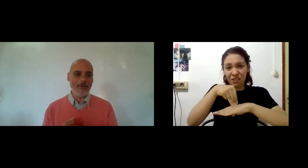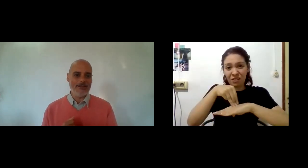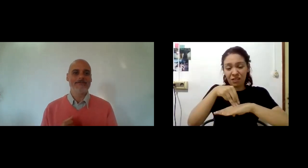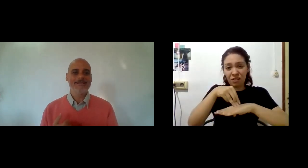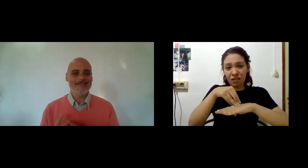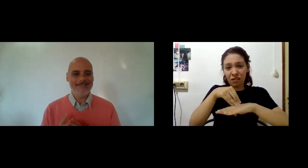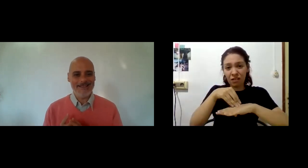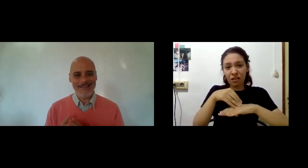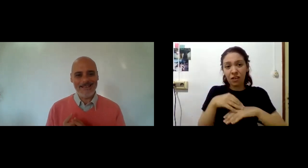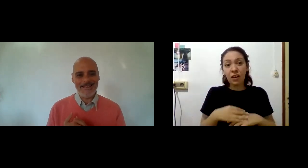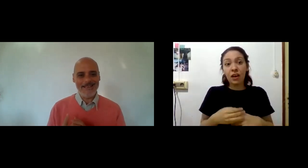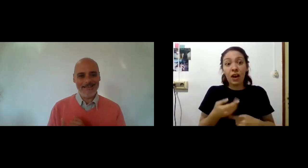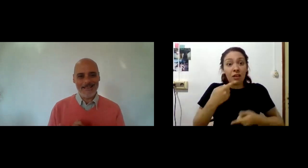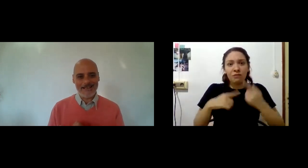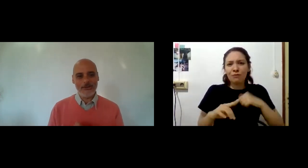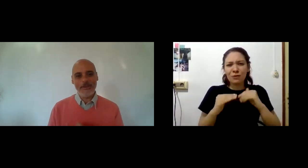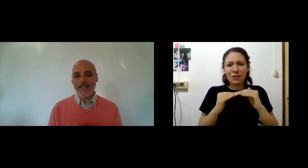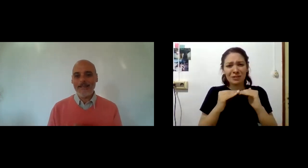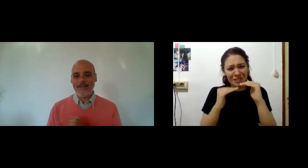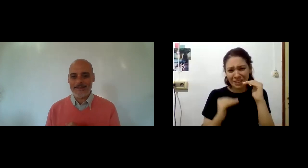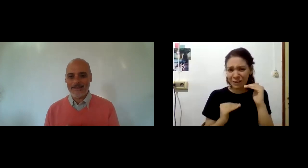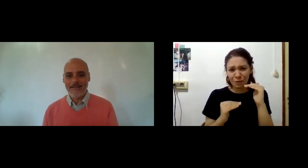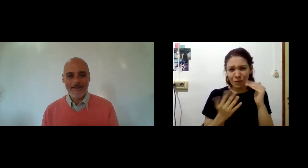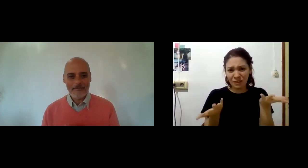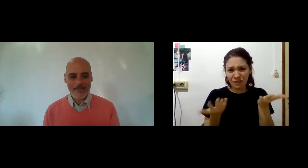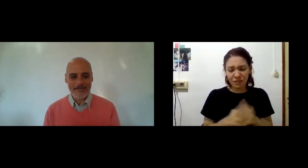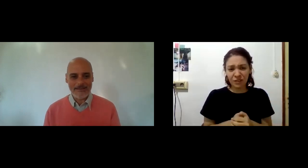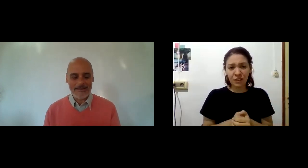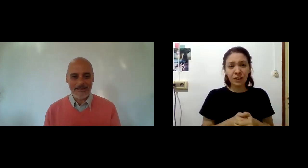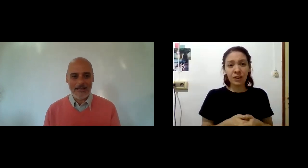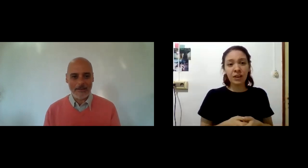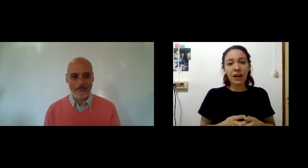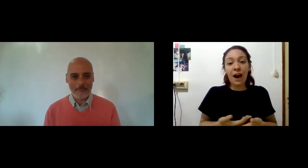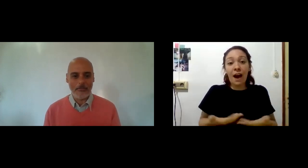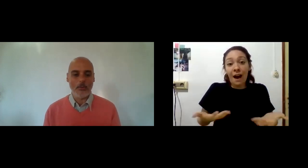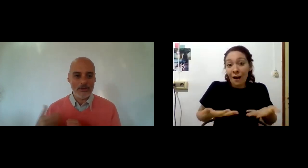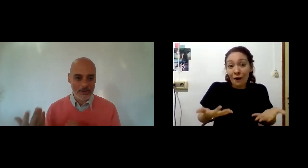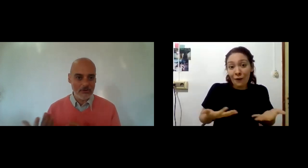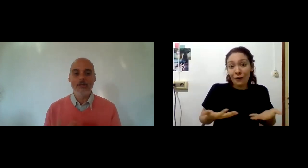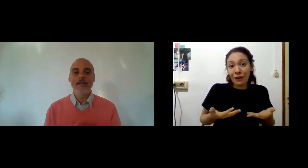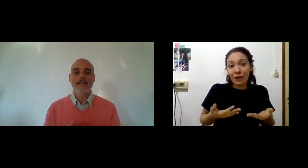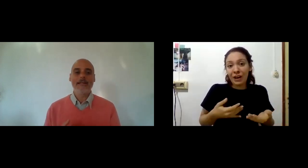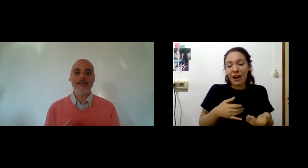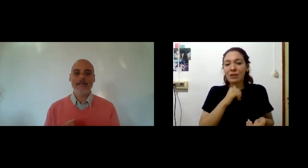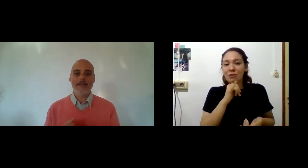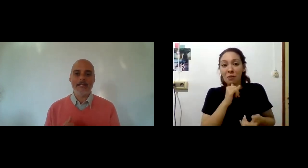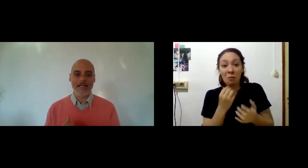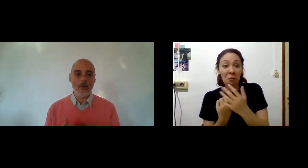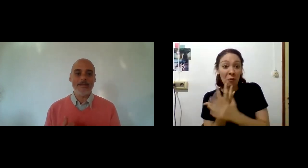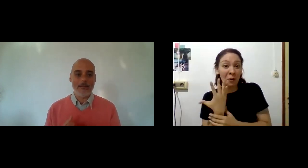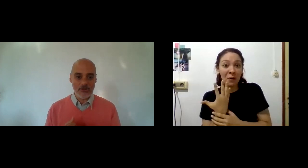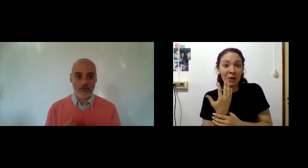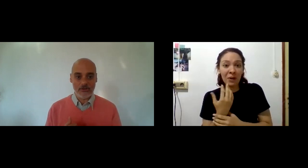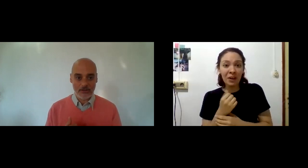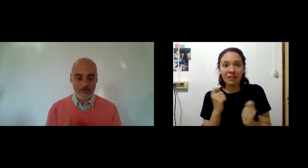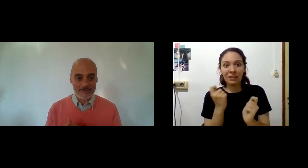Así que bueno, la gran novedad es haber propuesto esto, que creemos